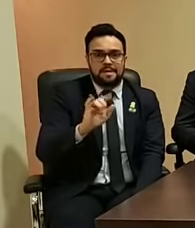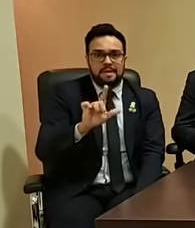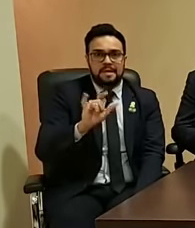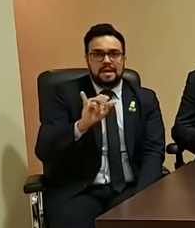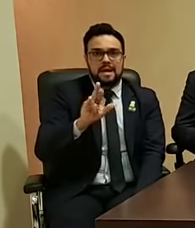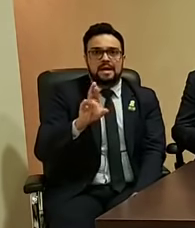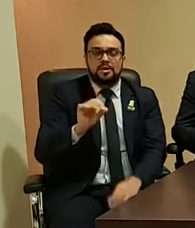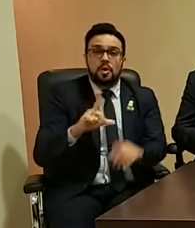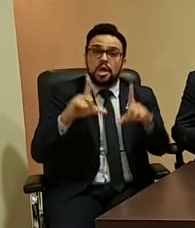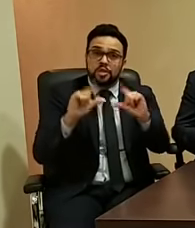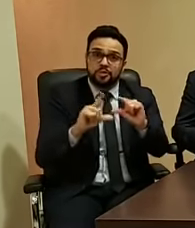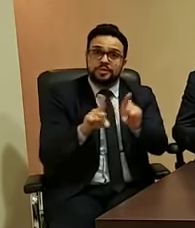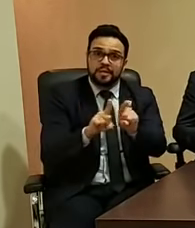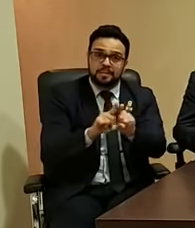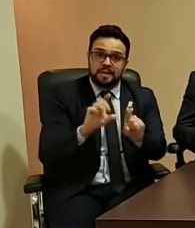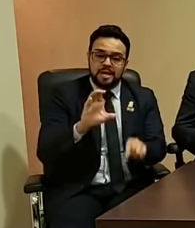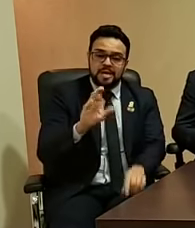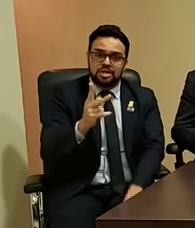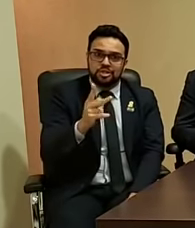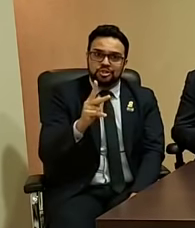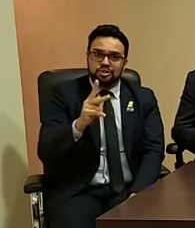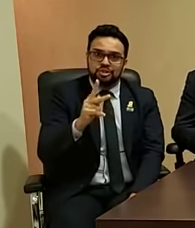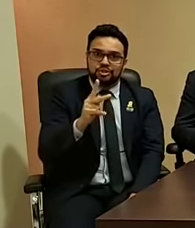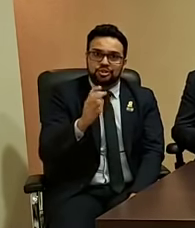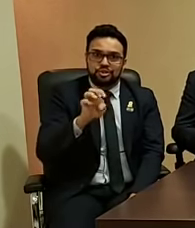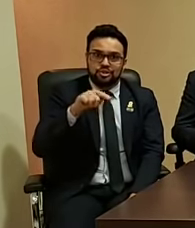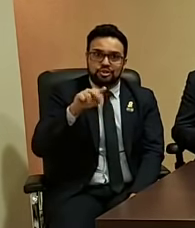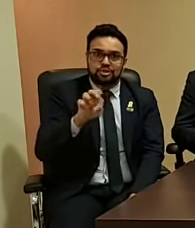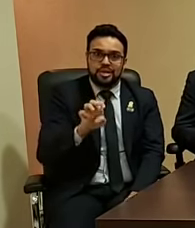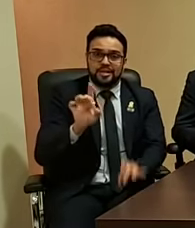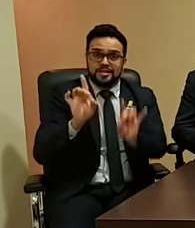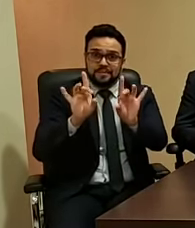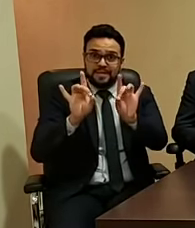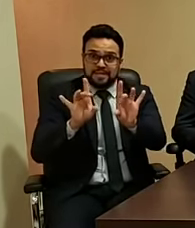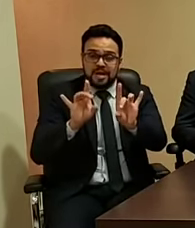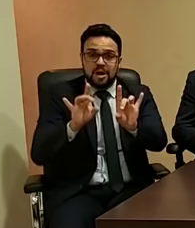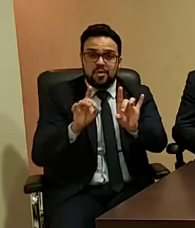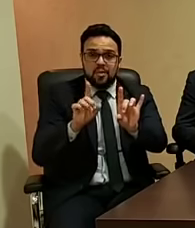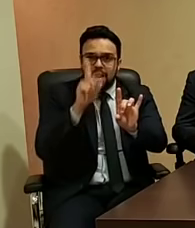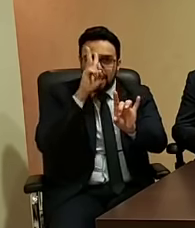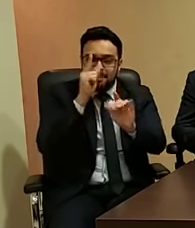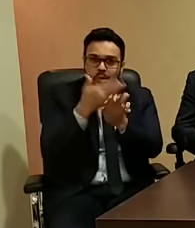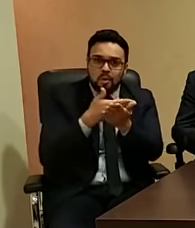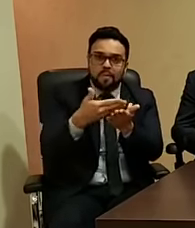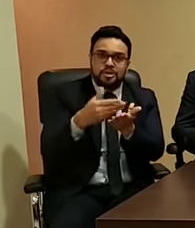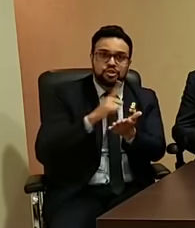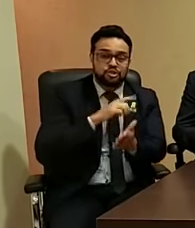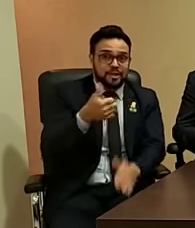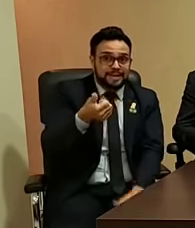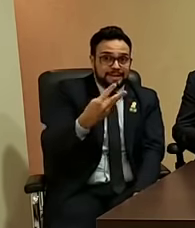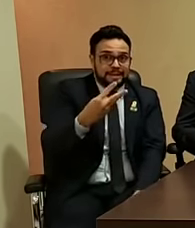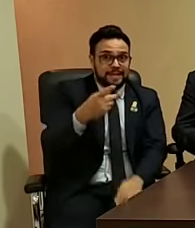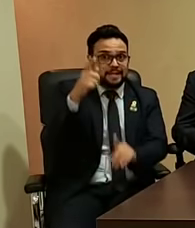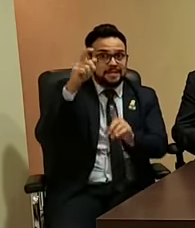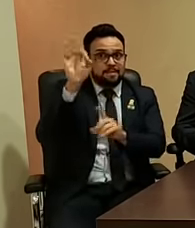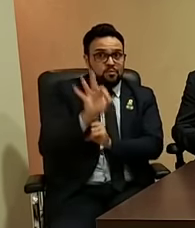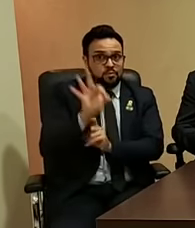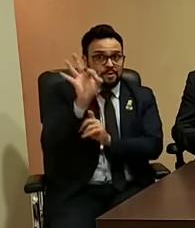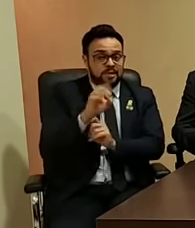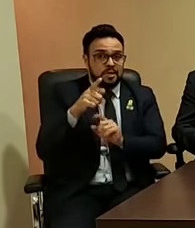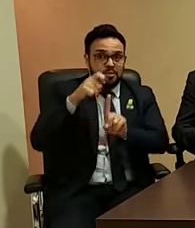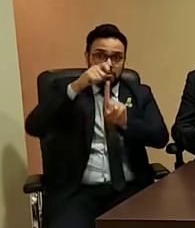especial. Lembra que a gente estava no começo, antes do senhor entrar, com 13% ao